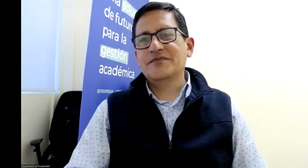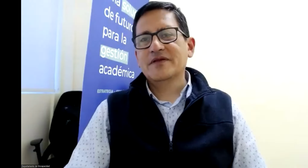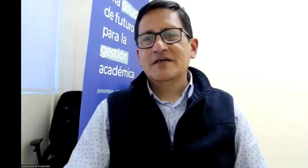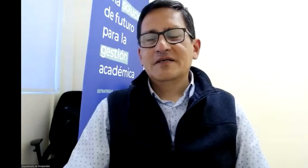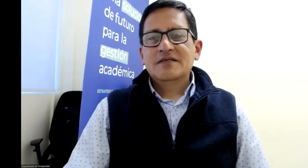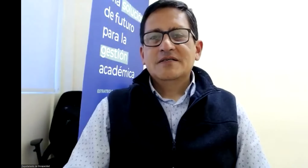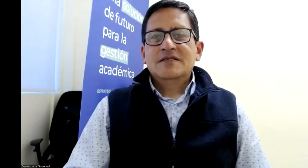año